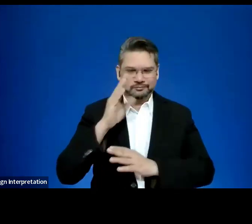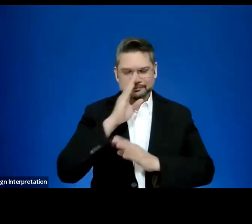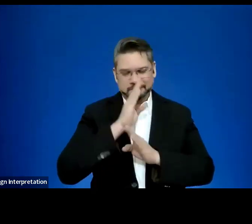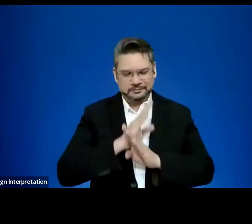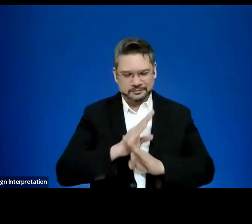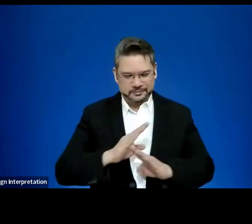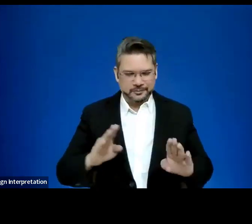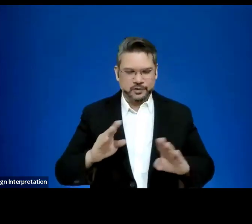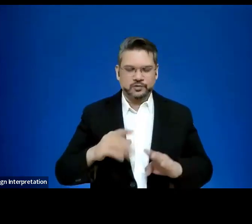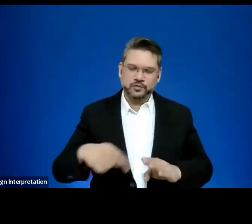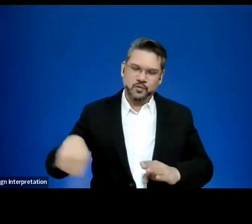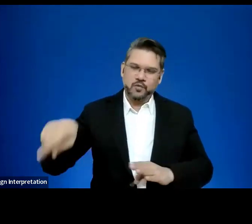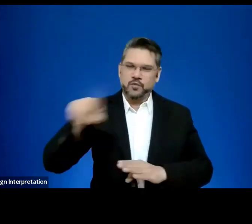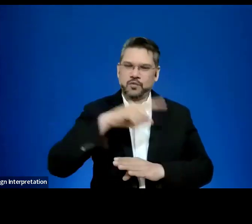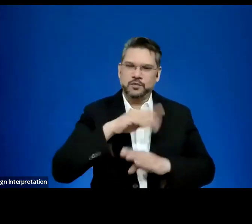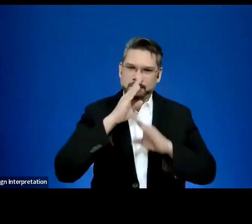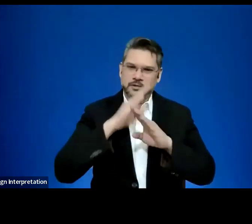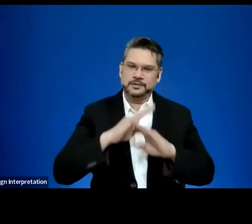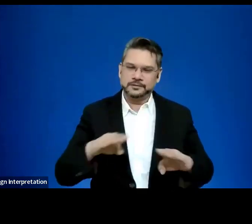好的，